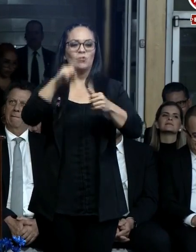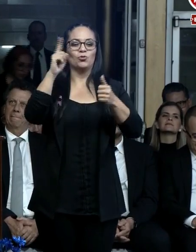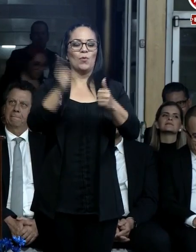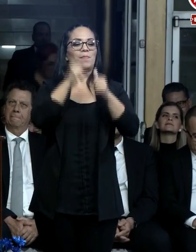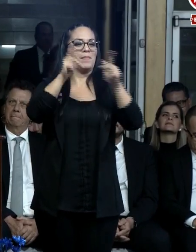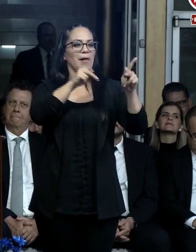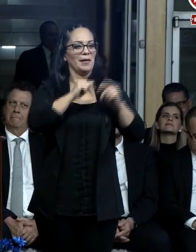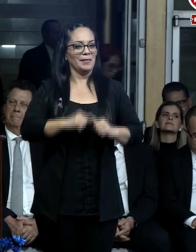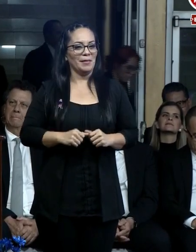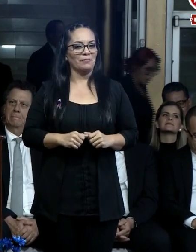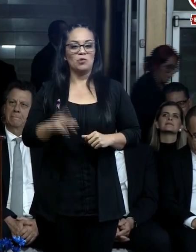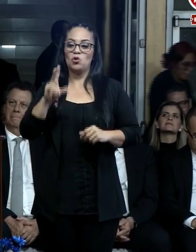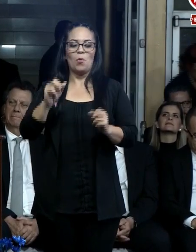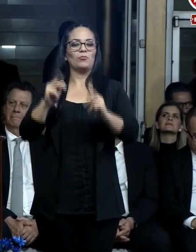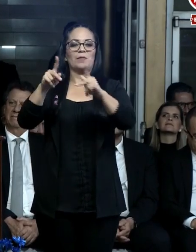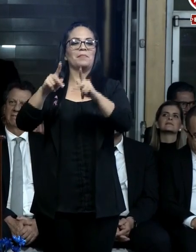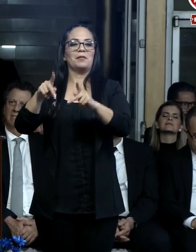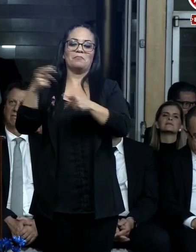permitir.